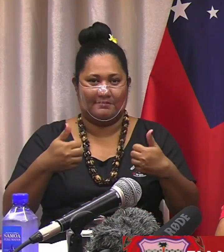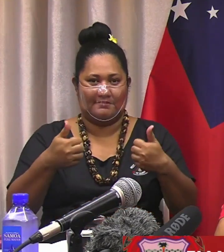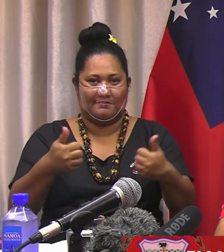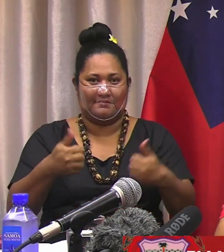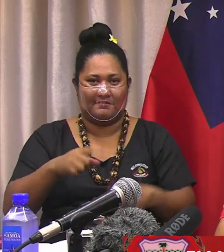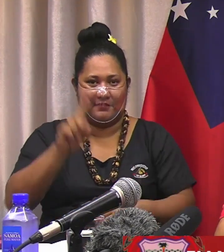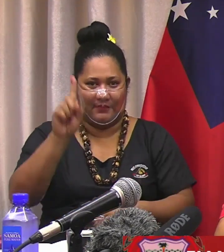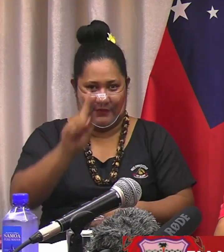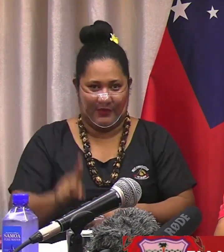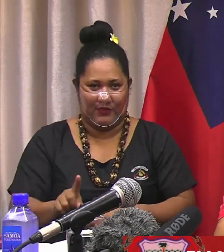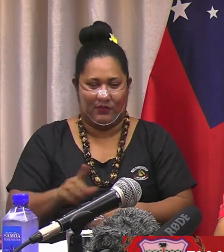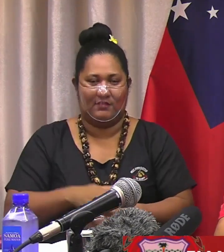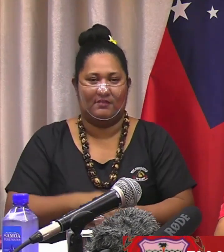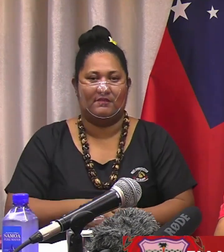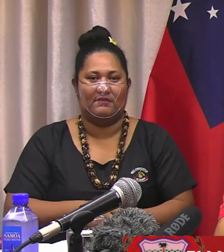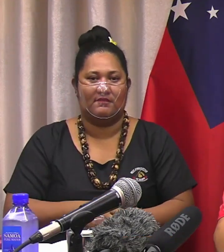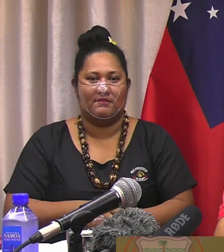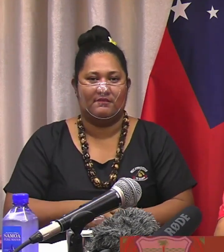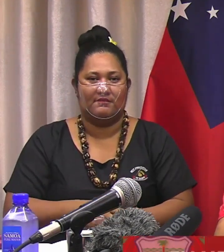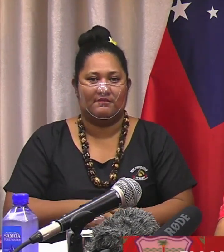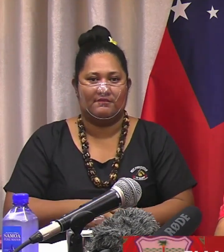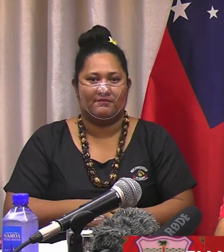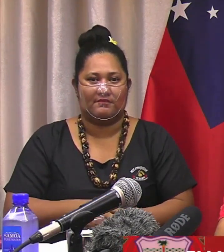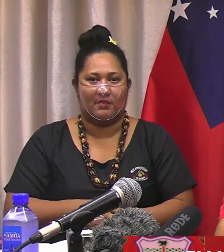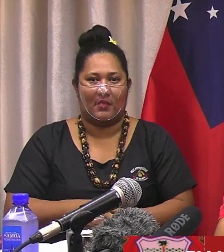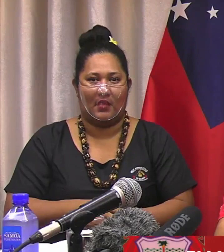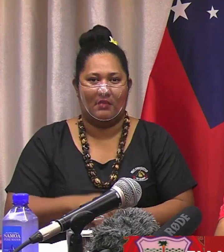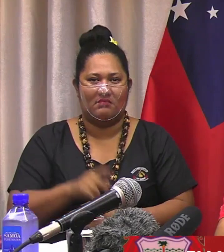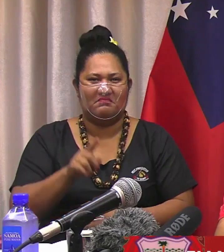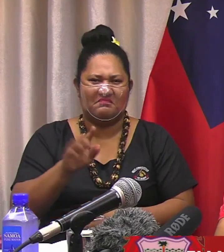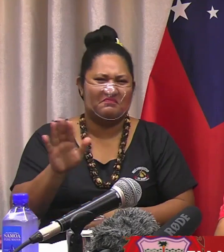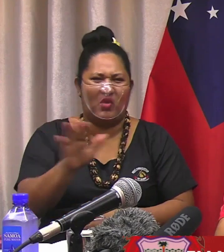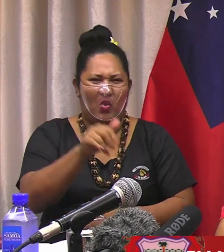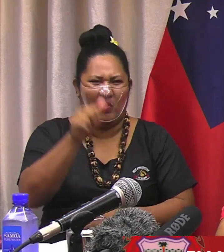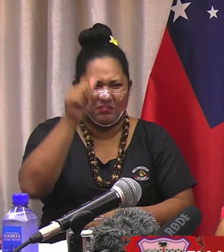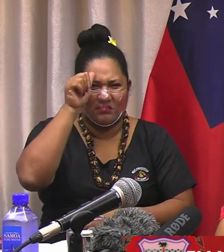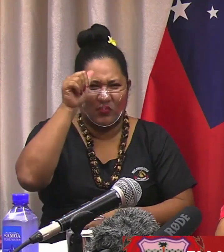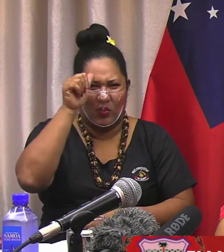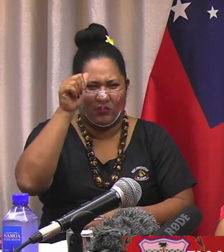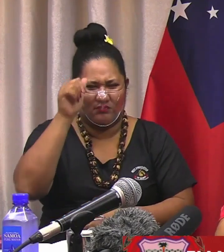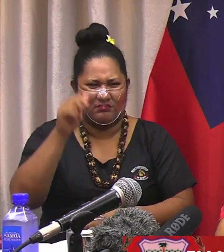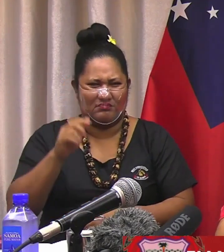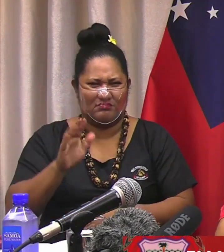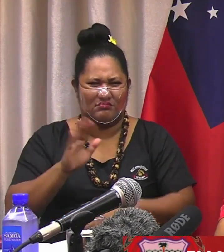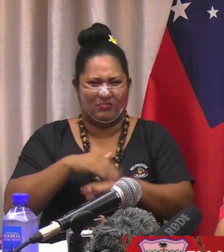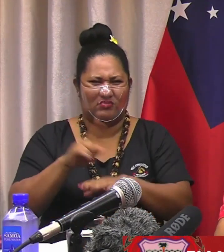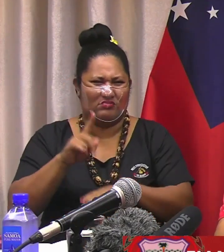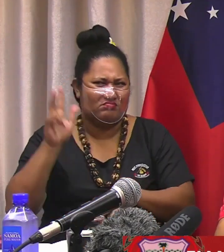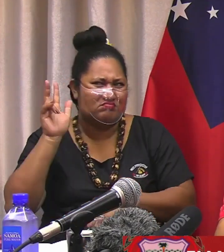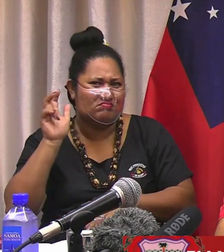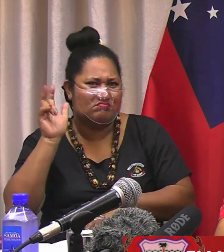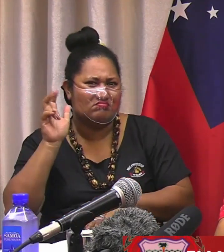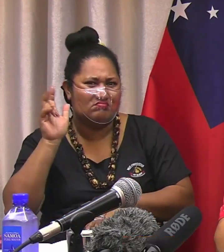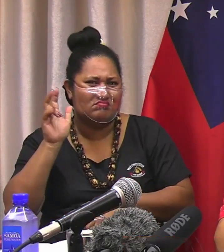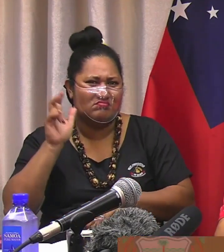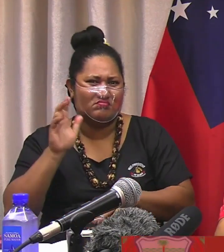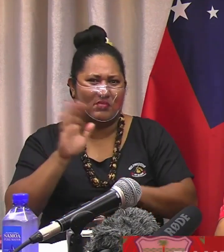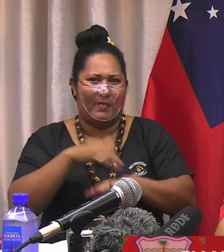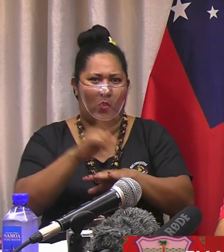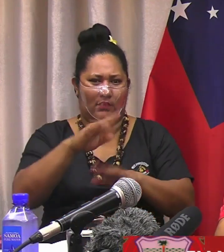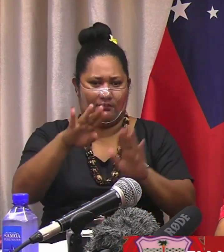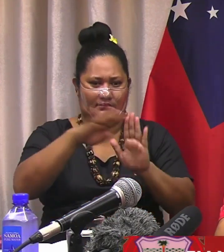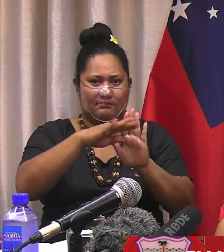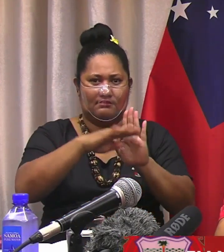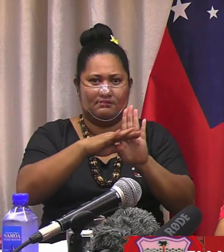aso. Ele o toe pōma lae ile fafonga le tunu. I aia inga mo le